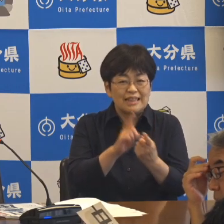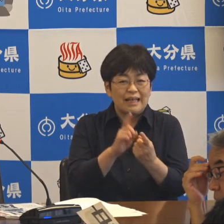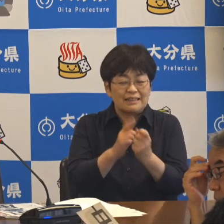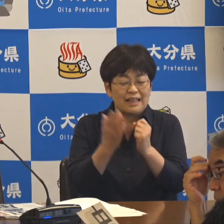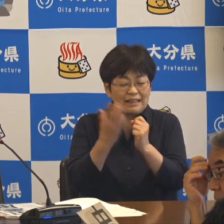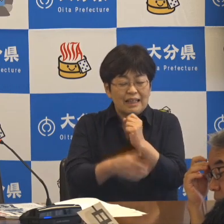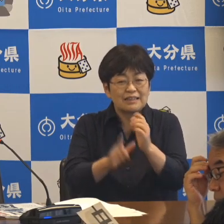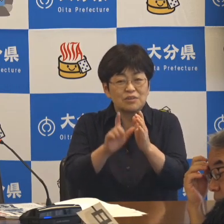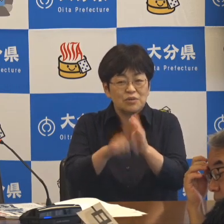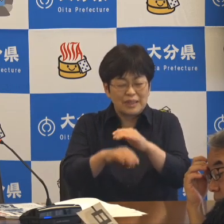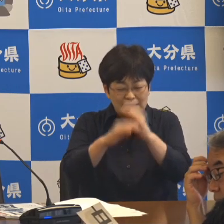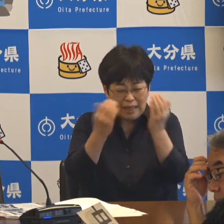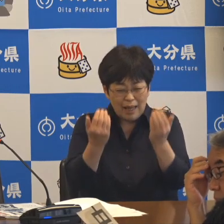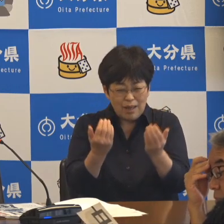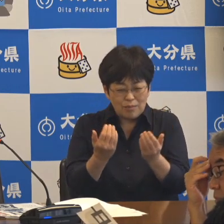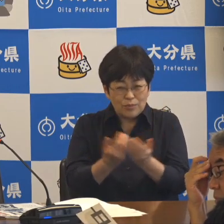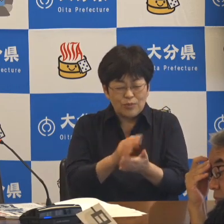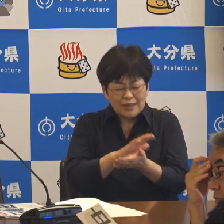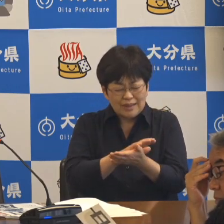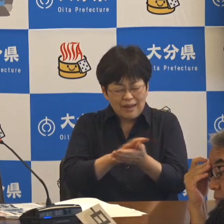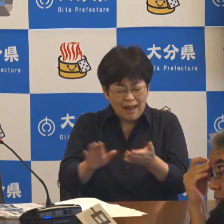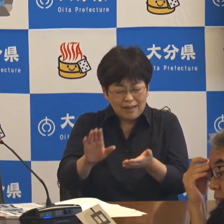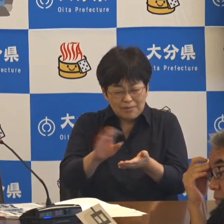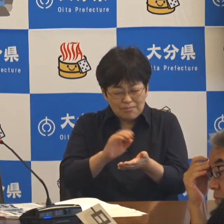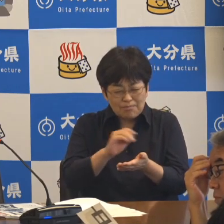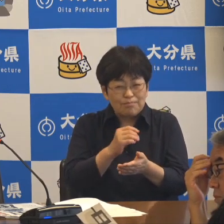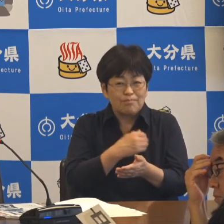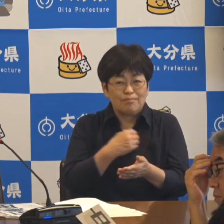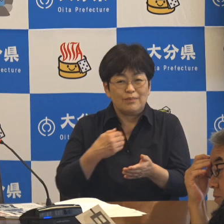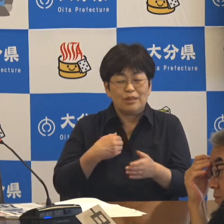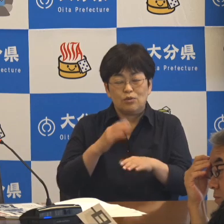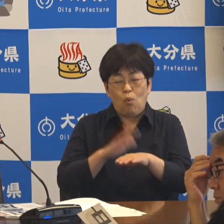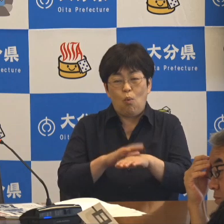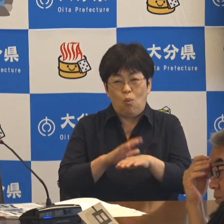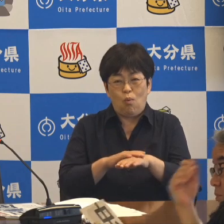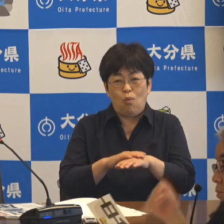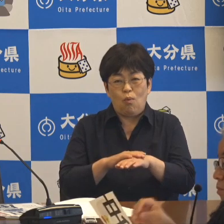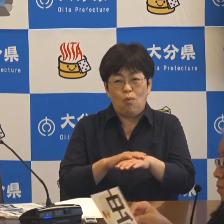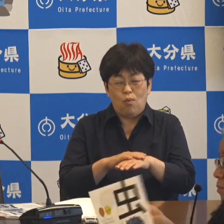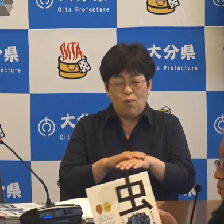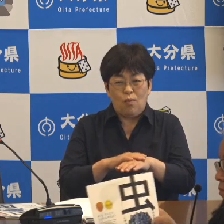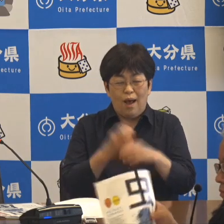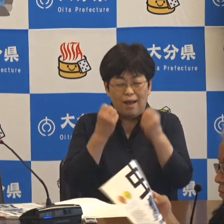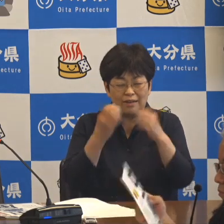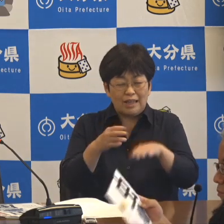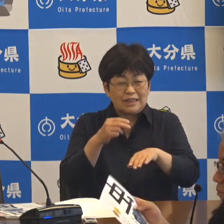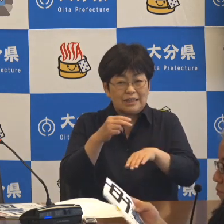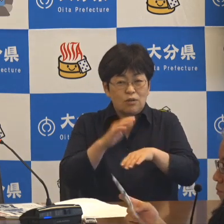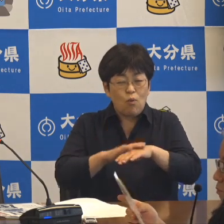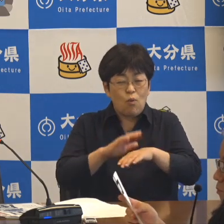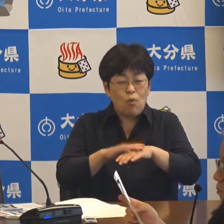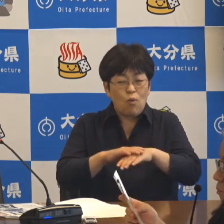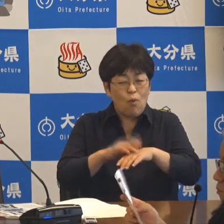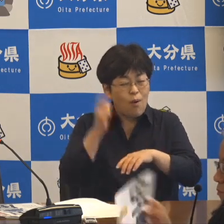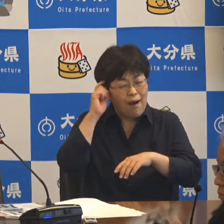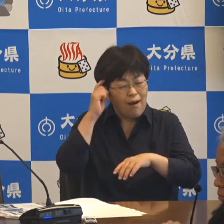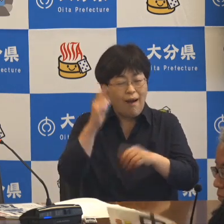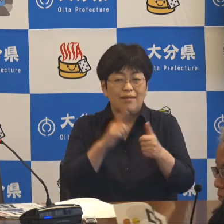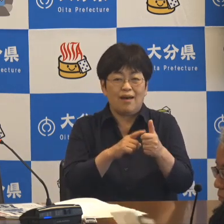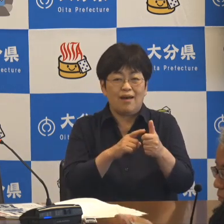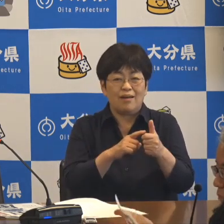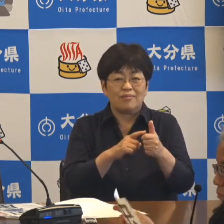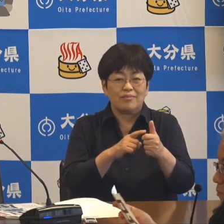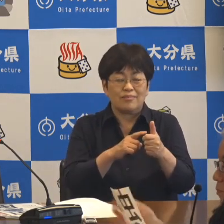を駆使しまして、昆虫写真の新たな可能性を切り開いた方であります。深度合成技法といいます